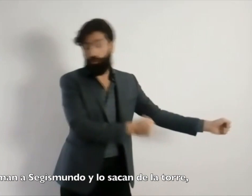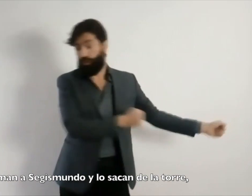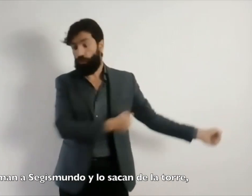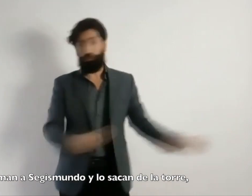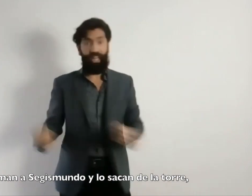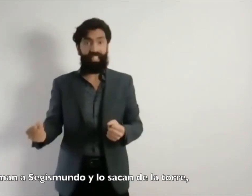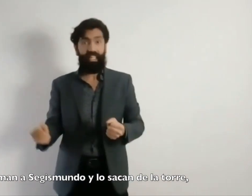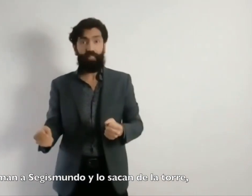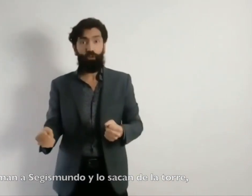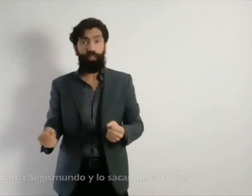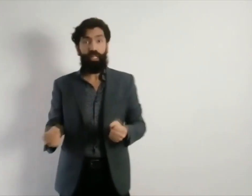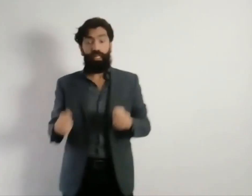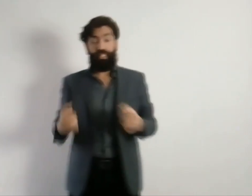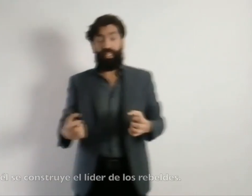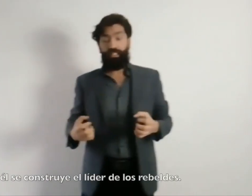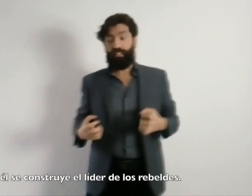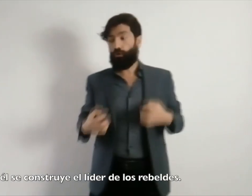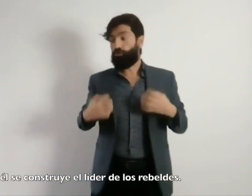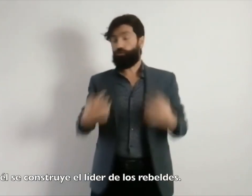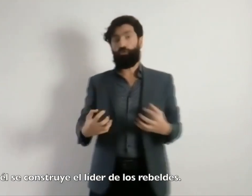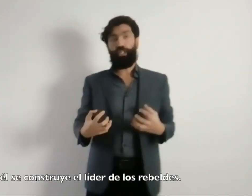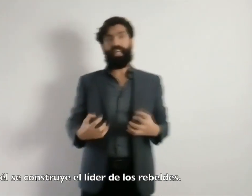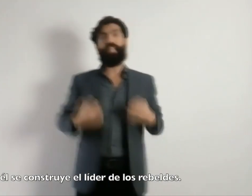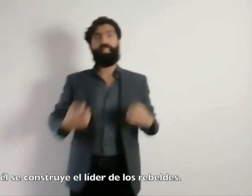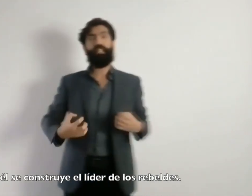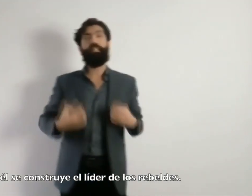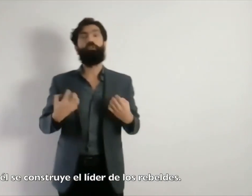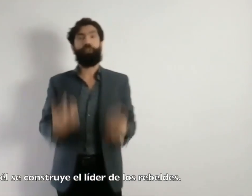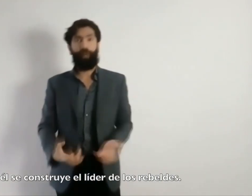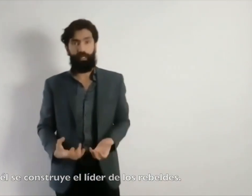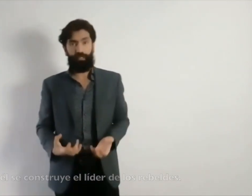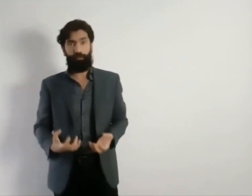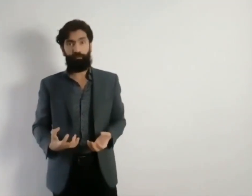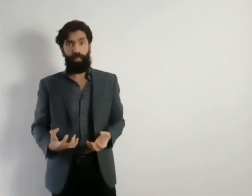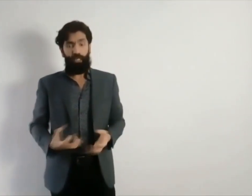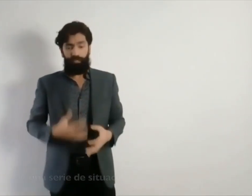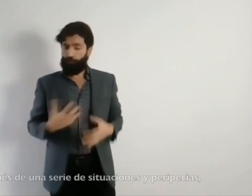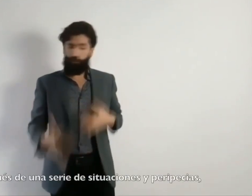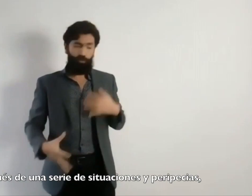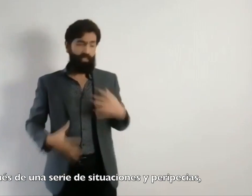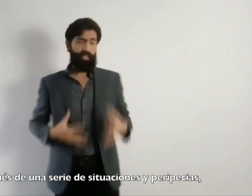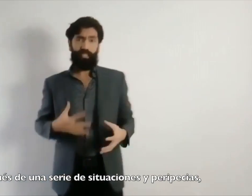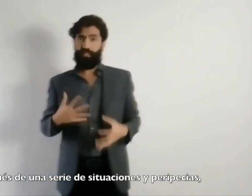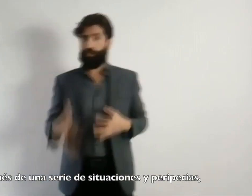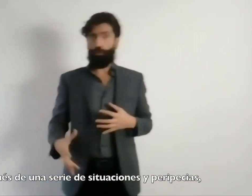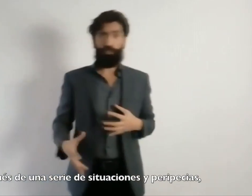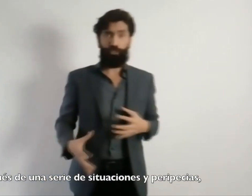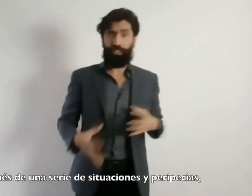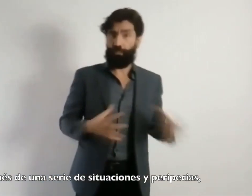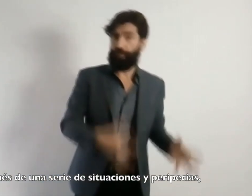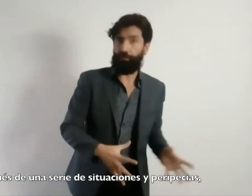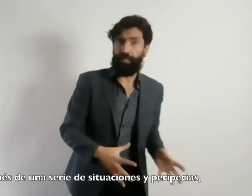y lo sacan de la torre y él se construye el líder de los rebeldes. Después de una serie de situaciones y